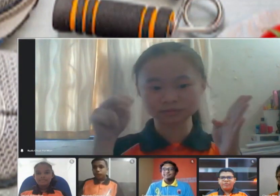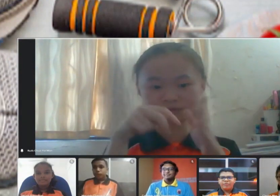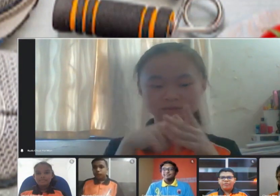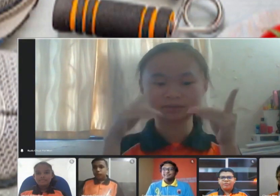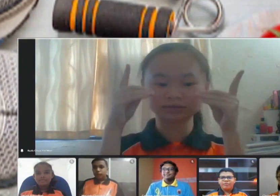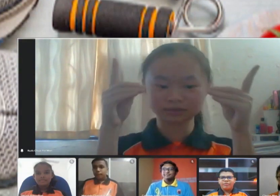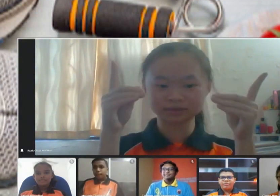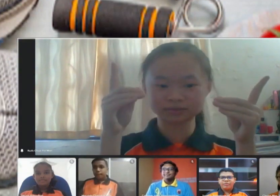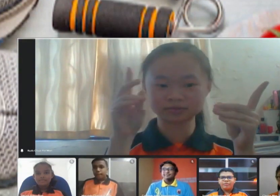Khas Persekutuan.